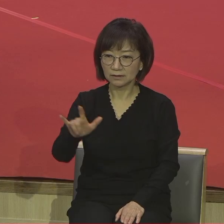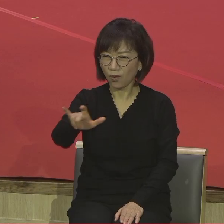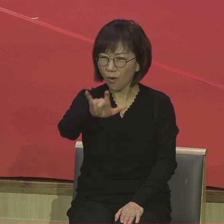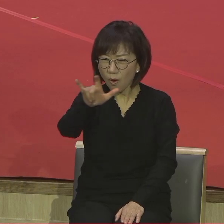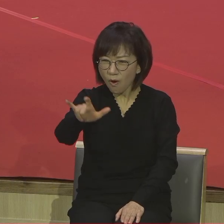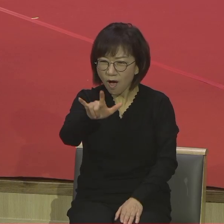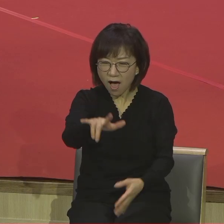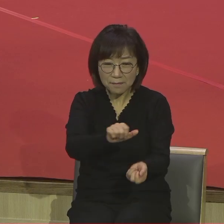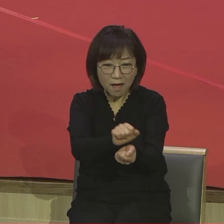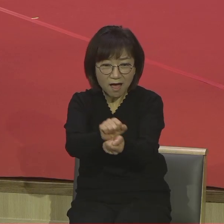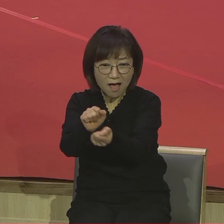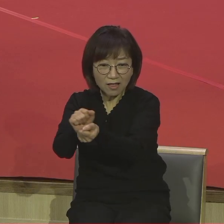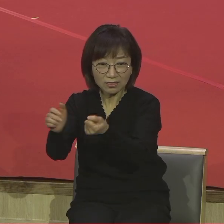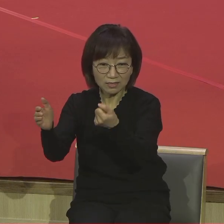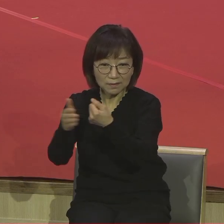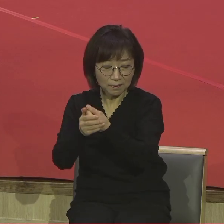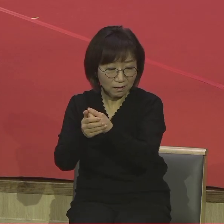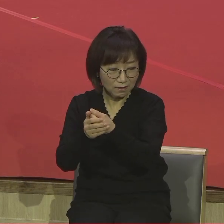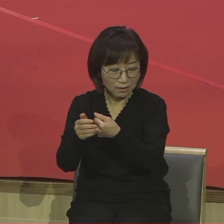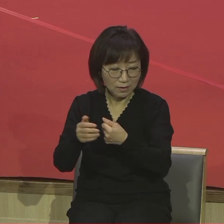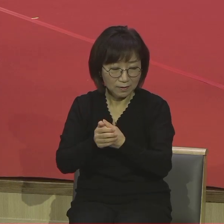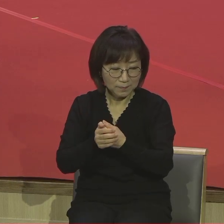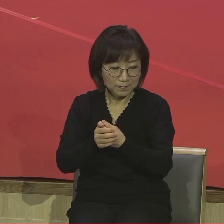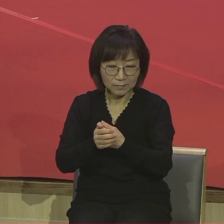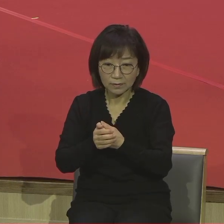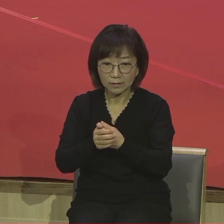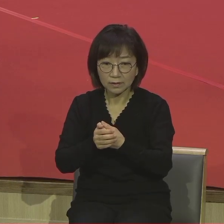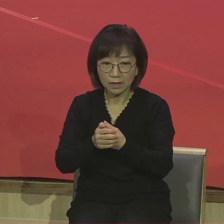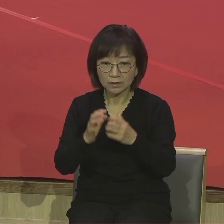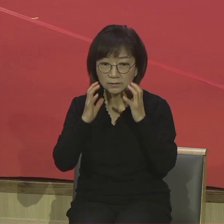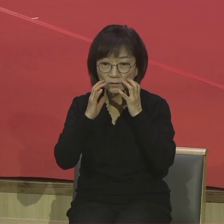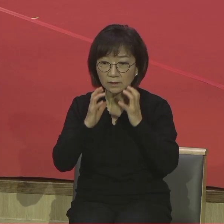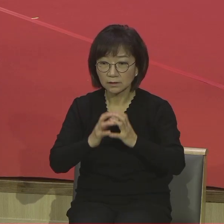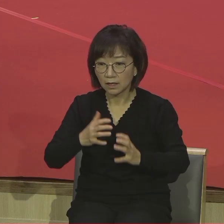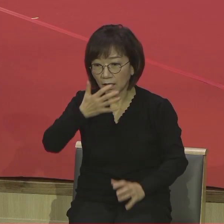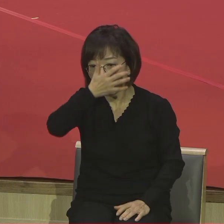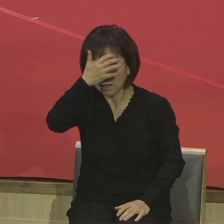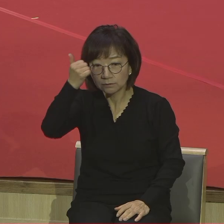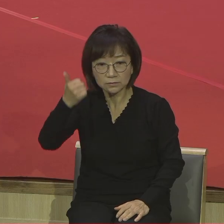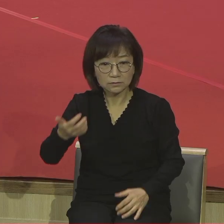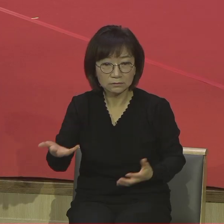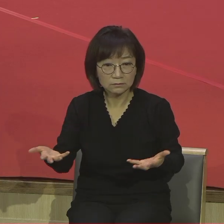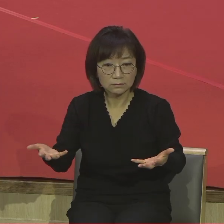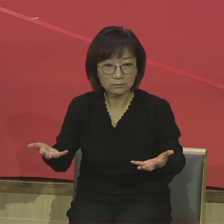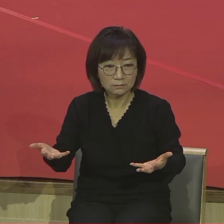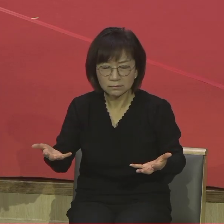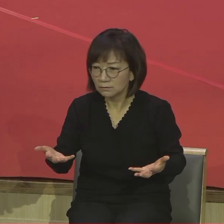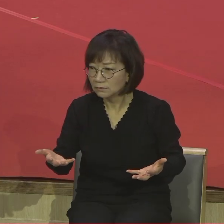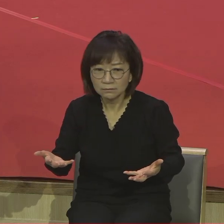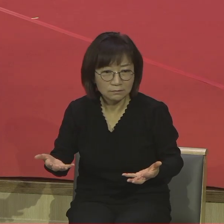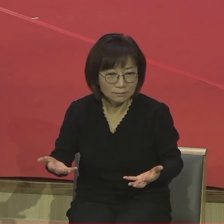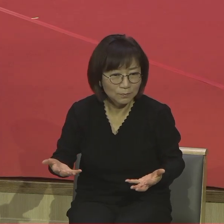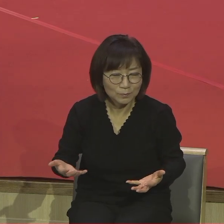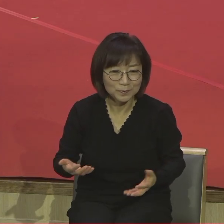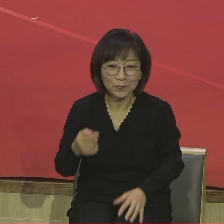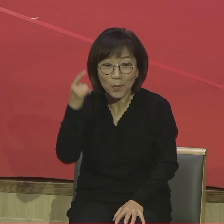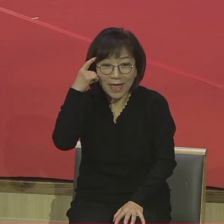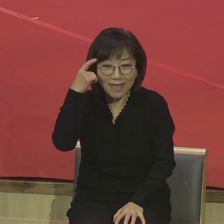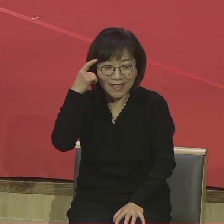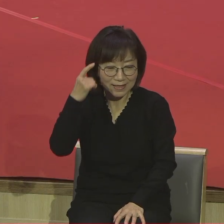가지고 산타 품귀 현상이 그렇게 일어나고 있다고 합니다.